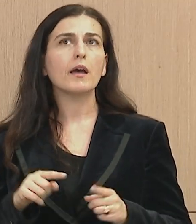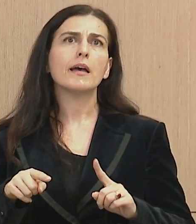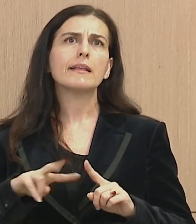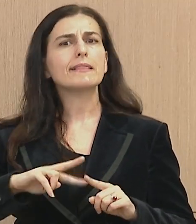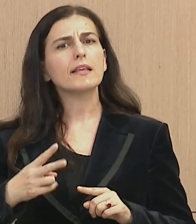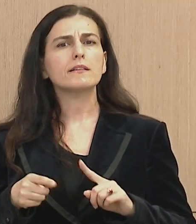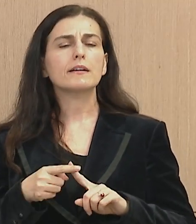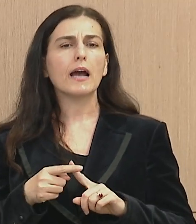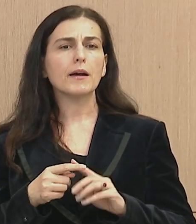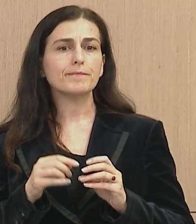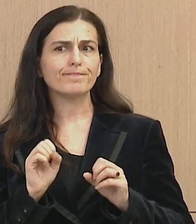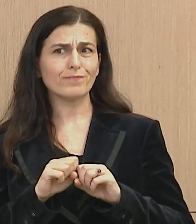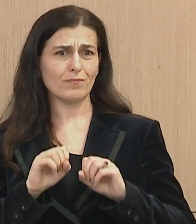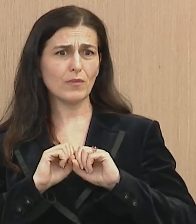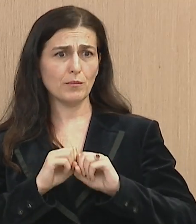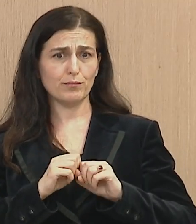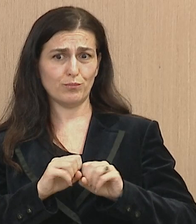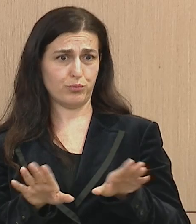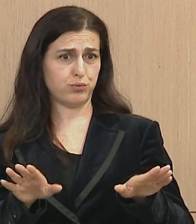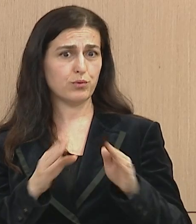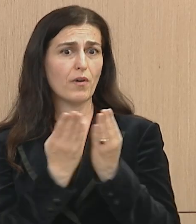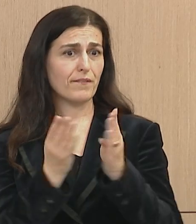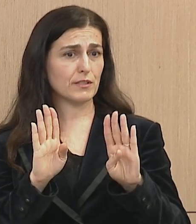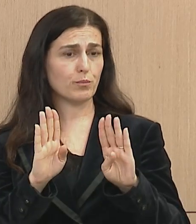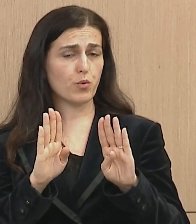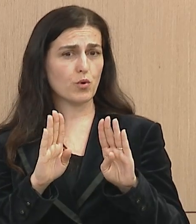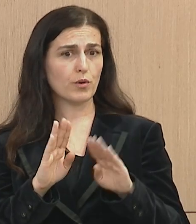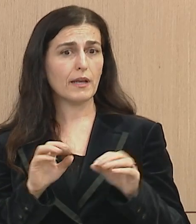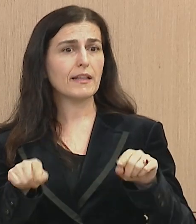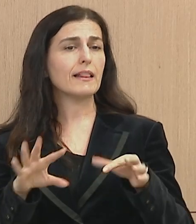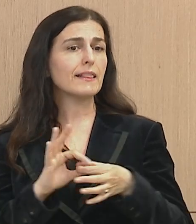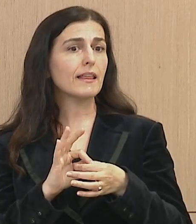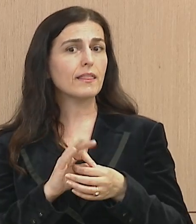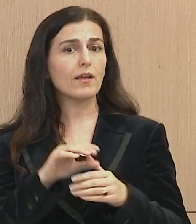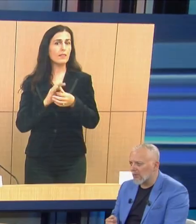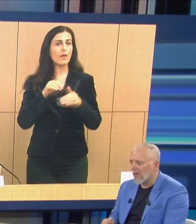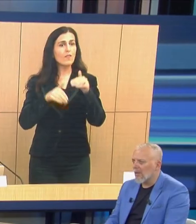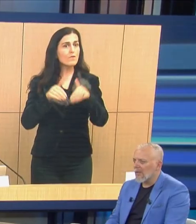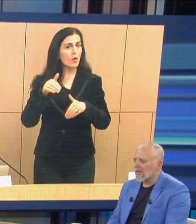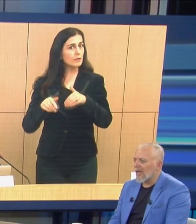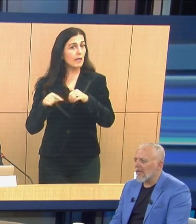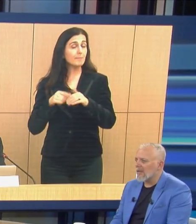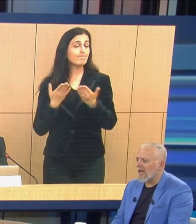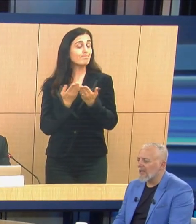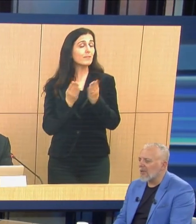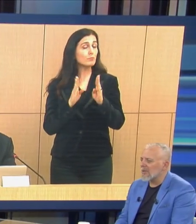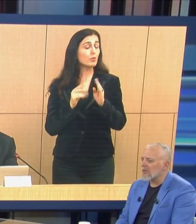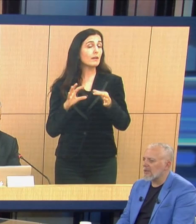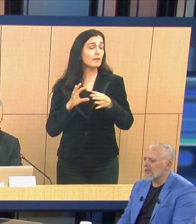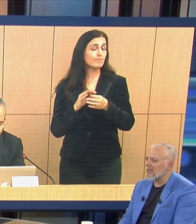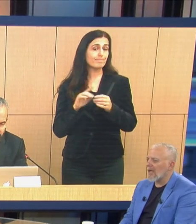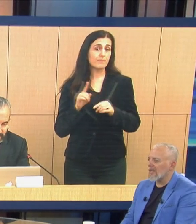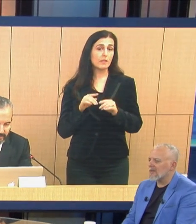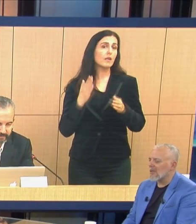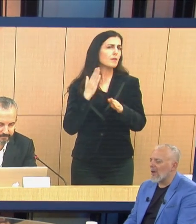të procesit zgjedhor, siç u thash pak më herët. Pritet një dalje policisë, policia është tërhequr ndaj reagimit që